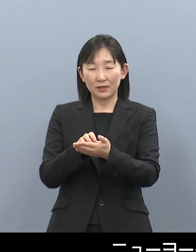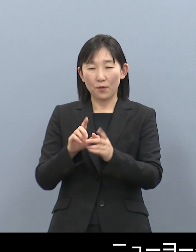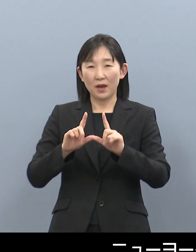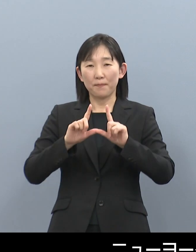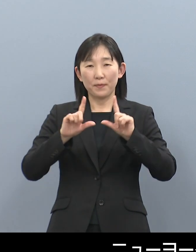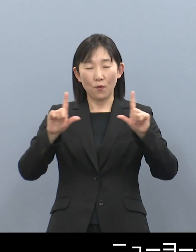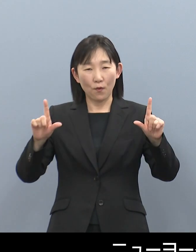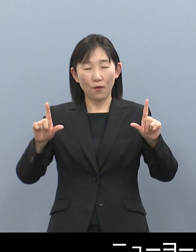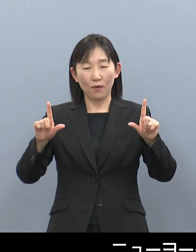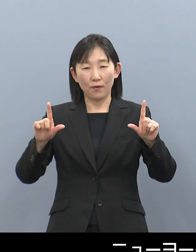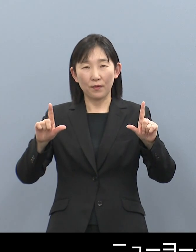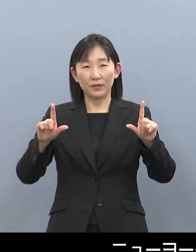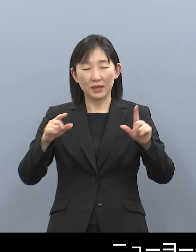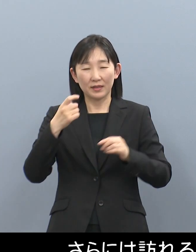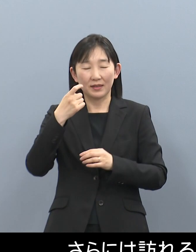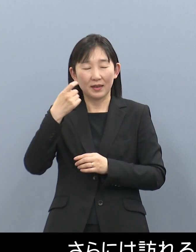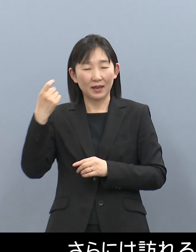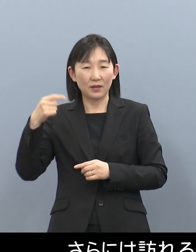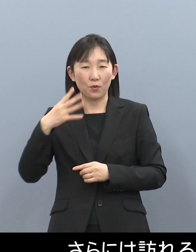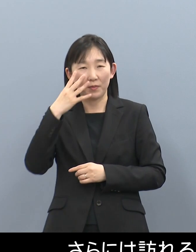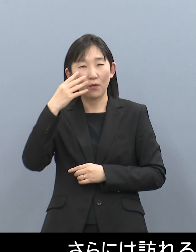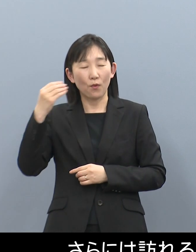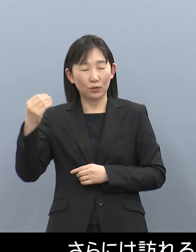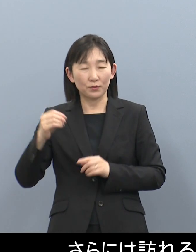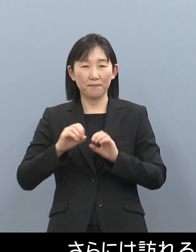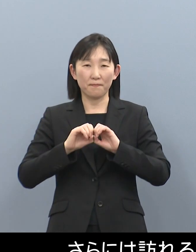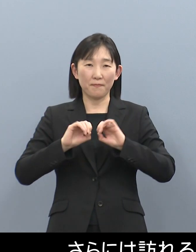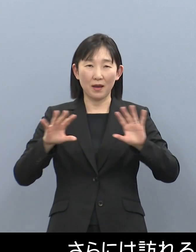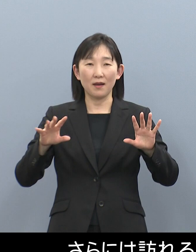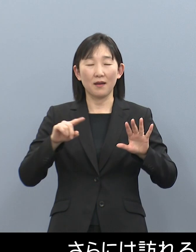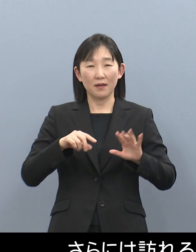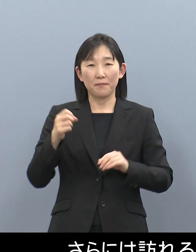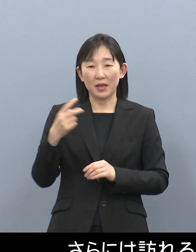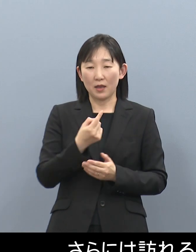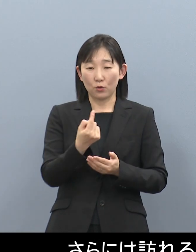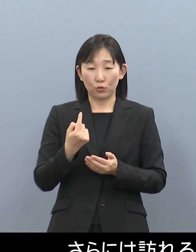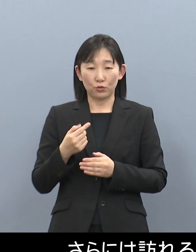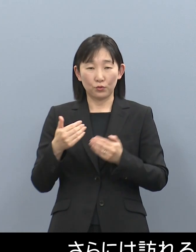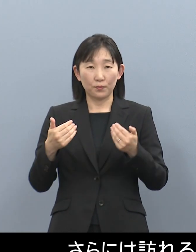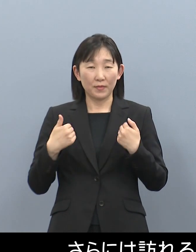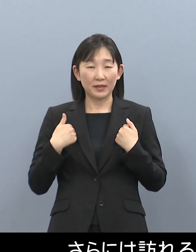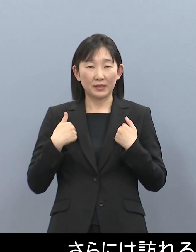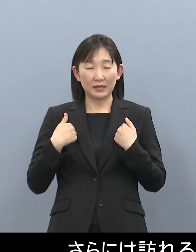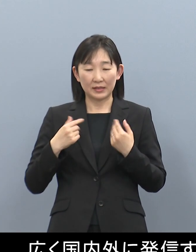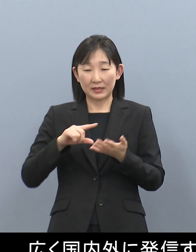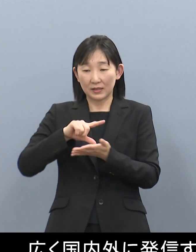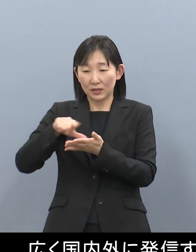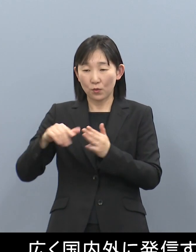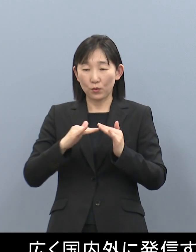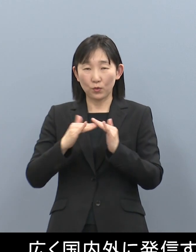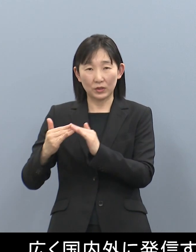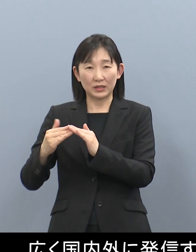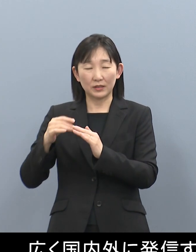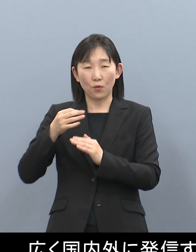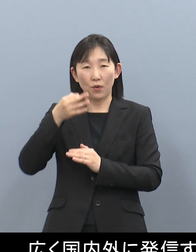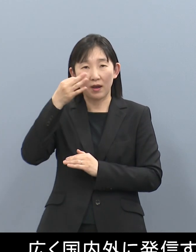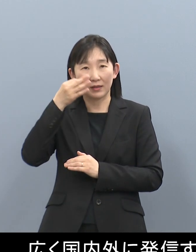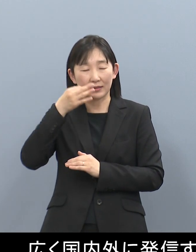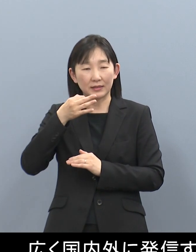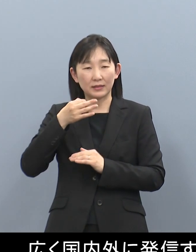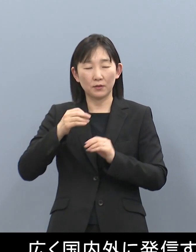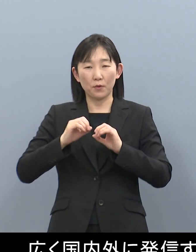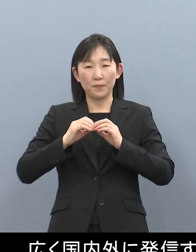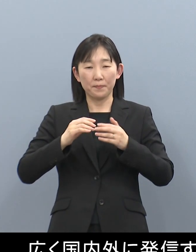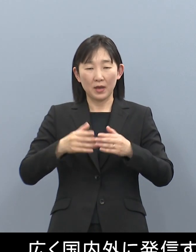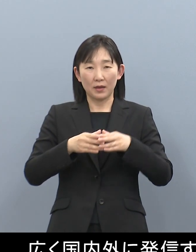てていただいた本市の魅力、さらには訪れるべき日本の地方都市の価値を広く国内外に発信